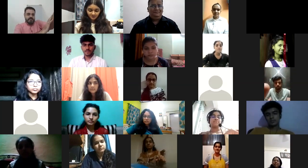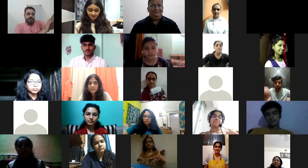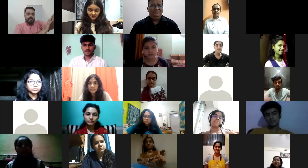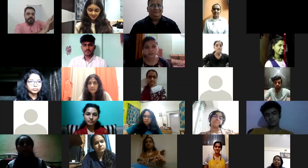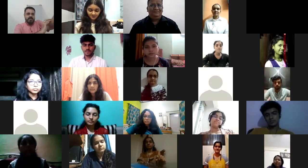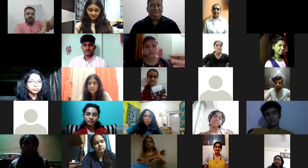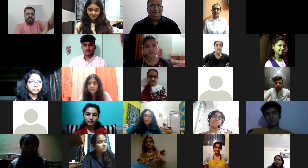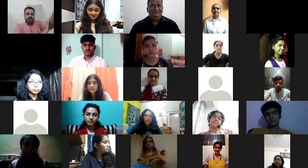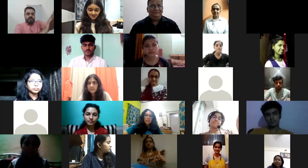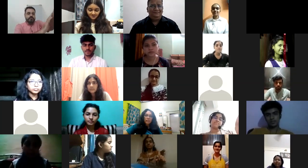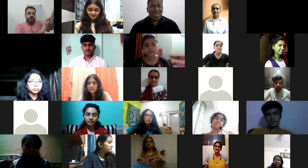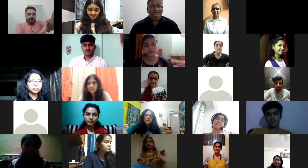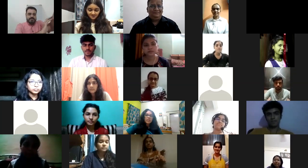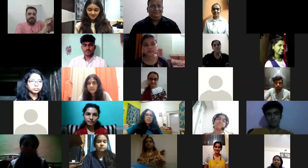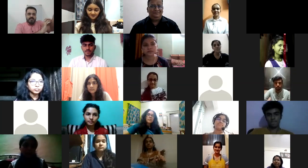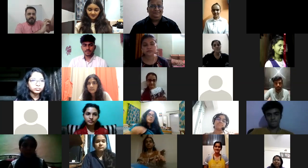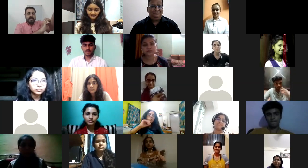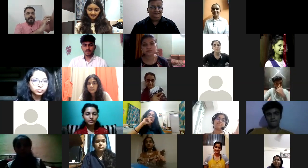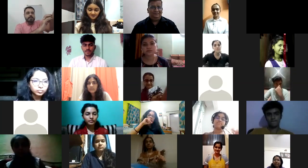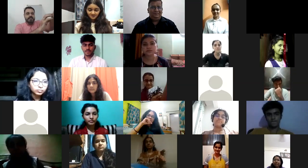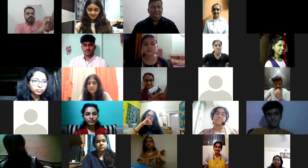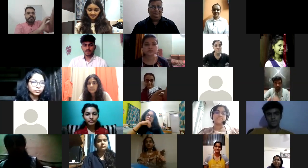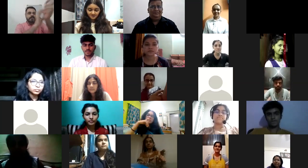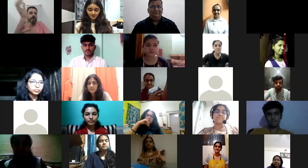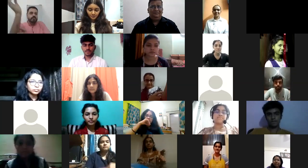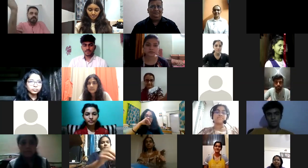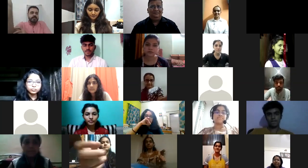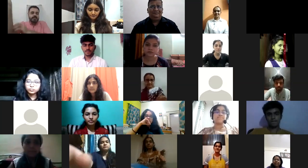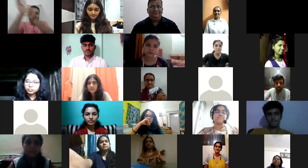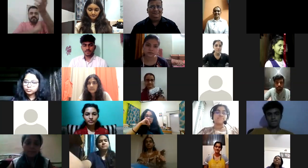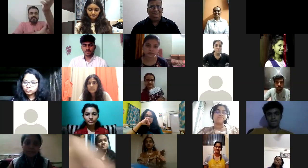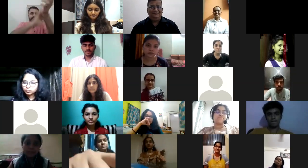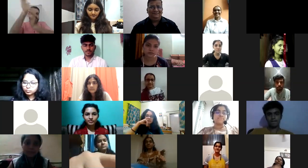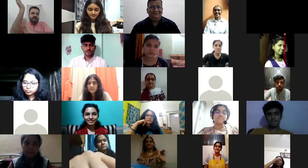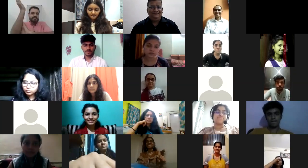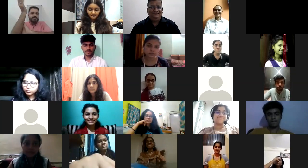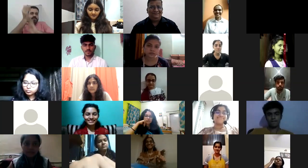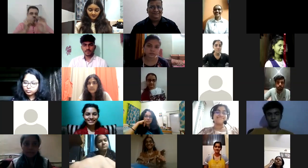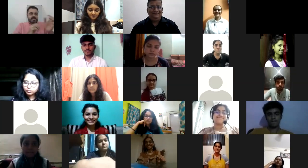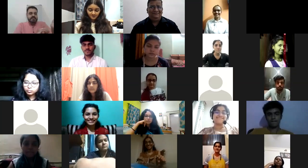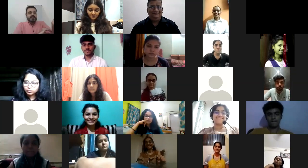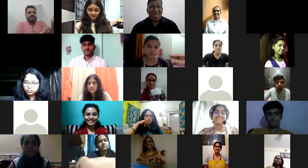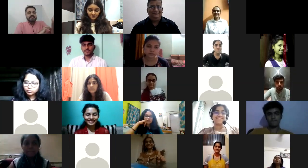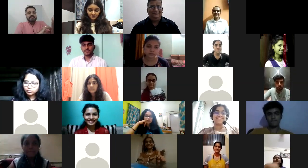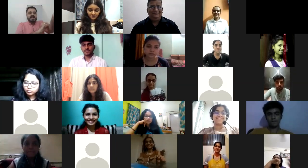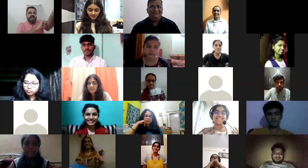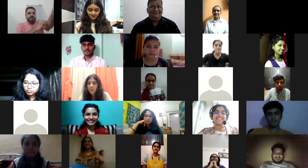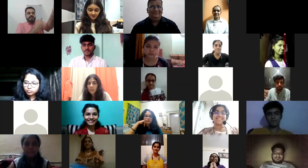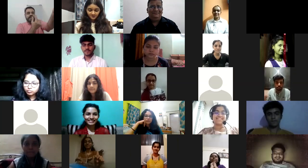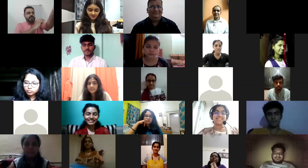remember, no? On the forearms. आपका नाम, पता, गांव सब लिख के रखते थे यहाँ पे, है ना? So that's the reason the name, the sign for the name has